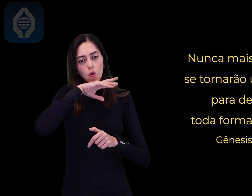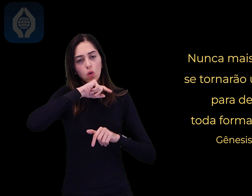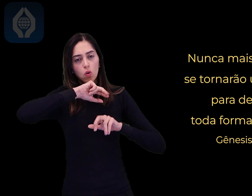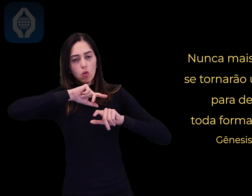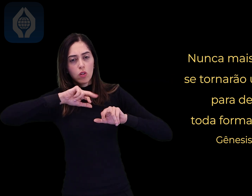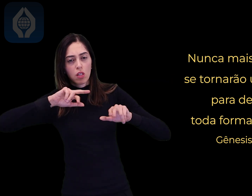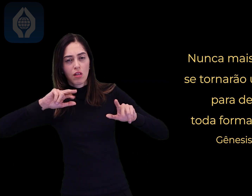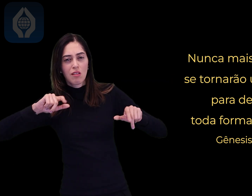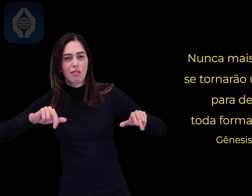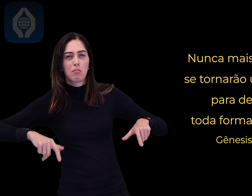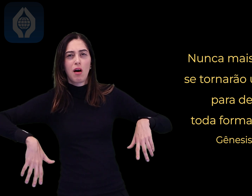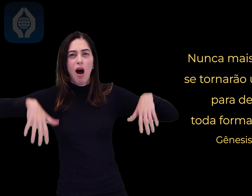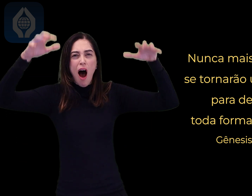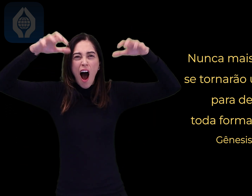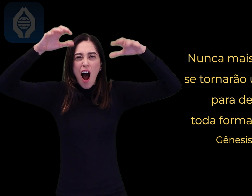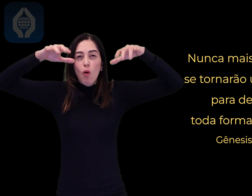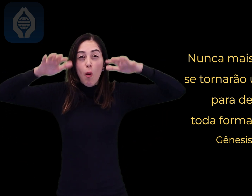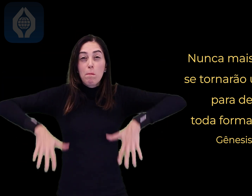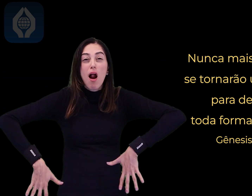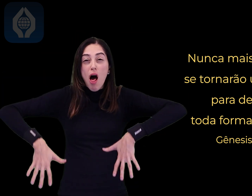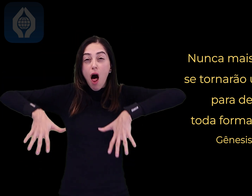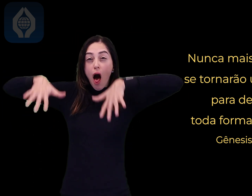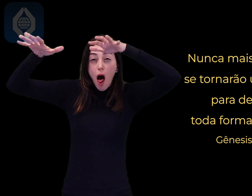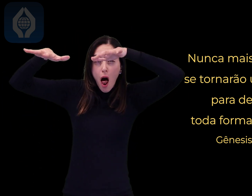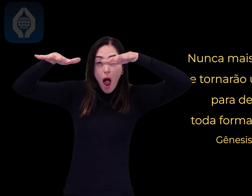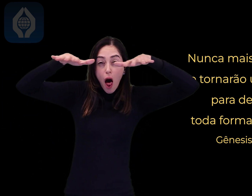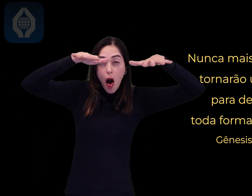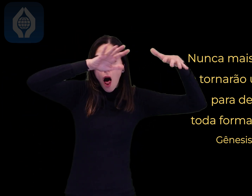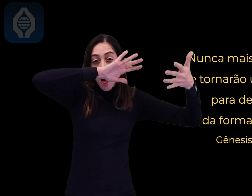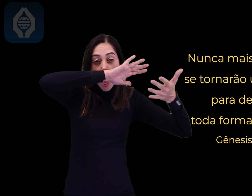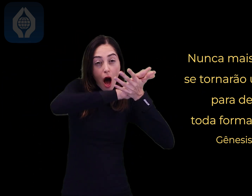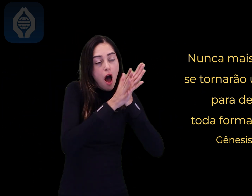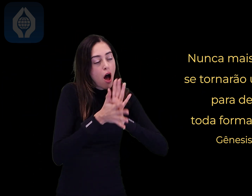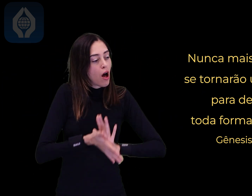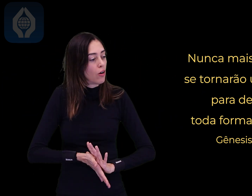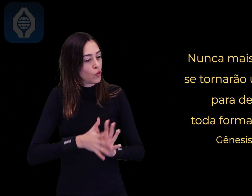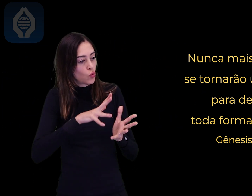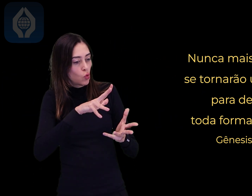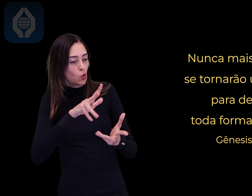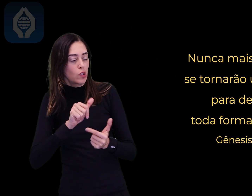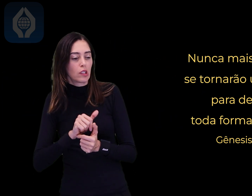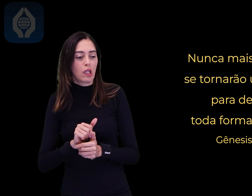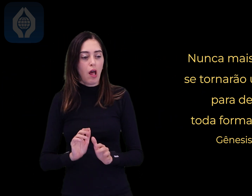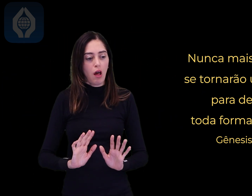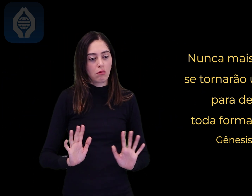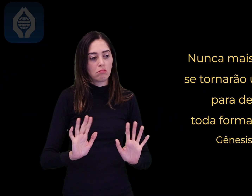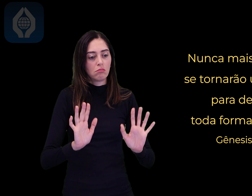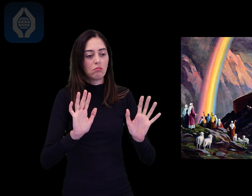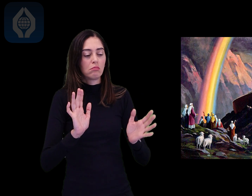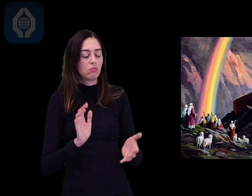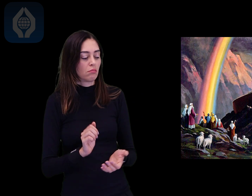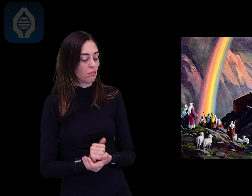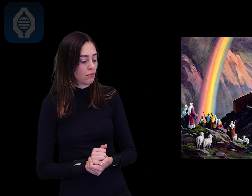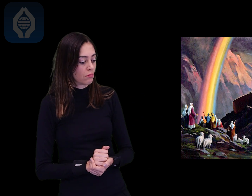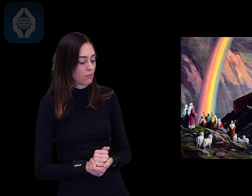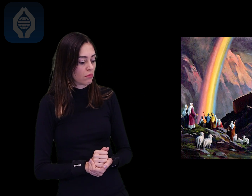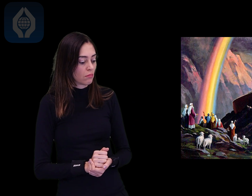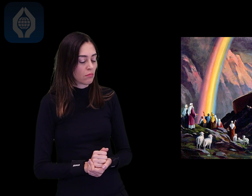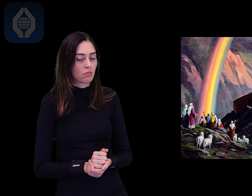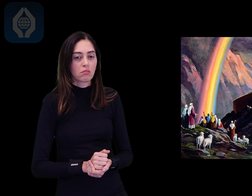Nunca mais as águas se tornarão um dilúvio para destruir toda forma de vida. O arco foi dado